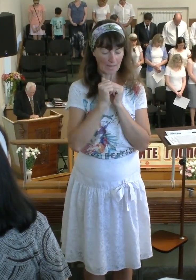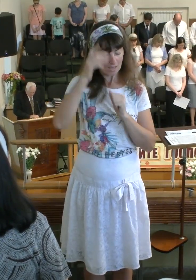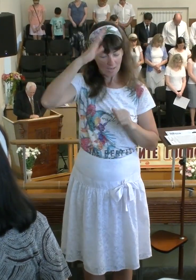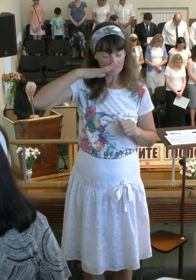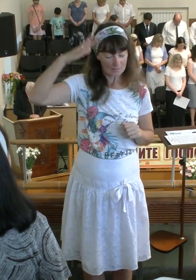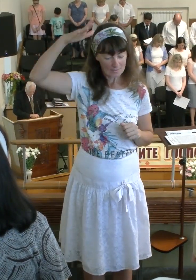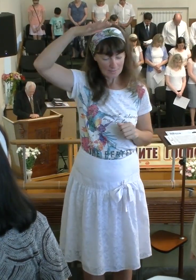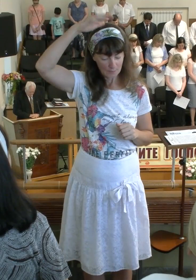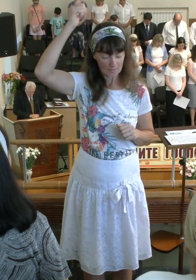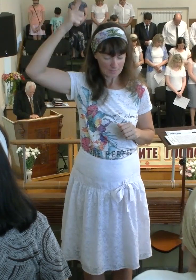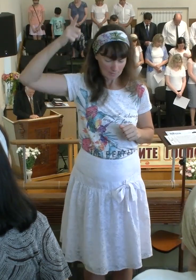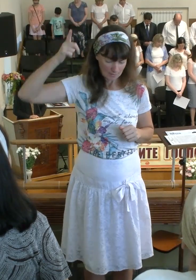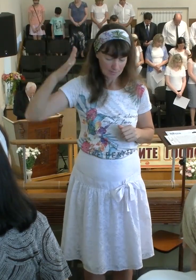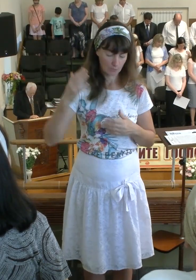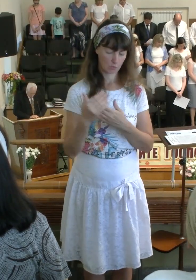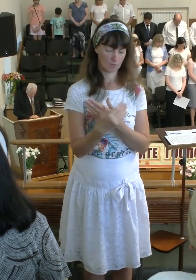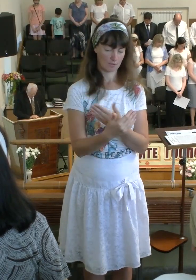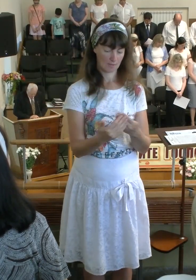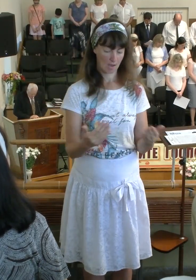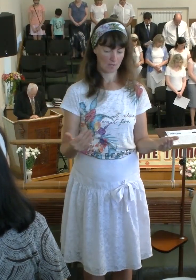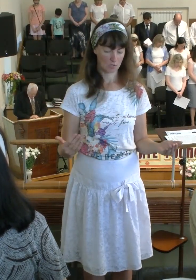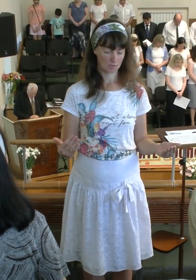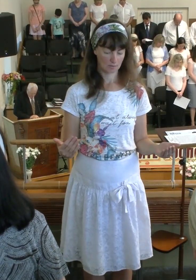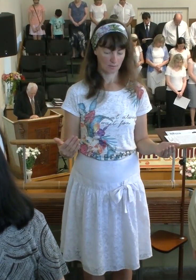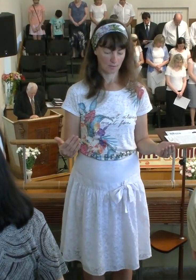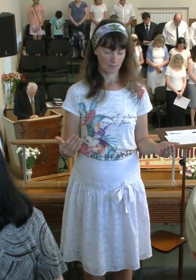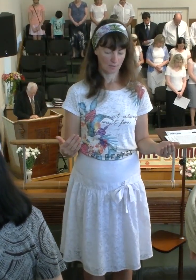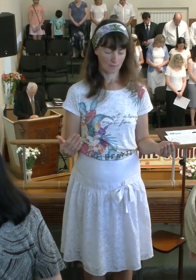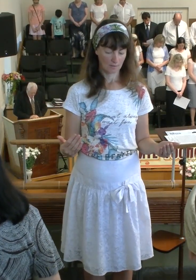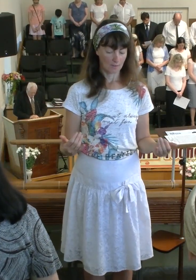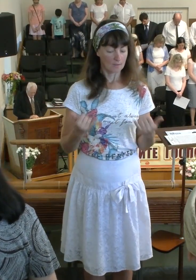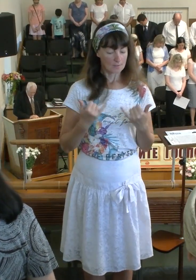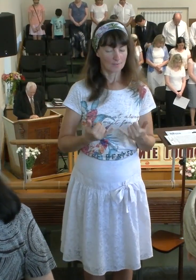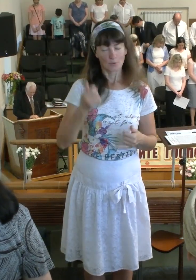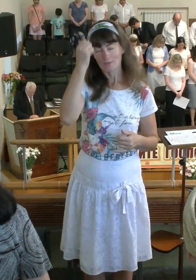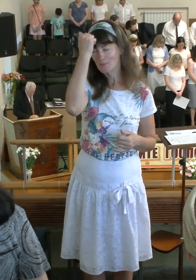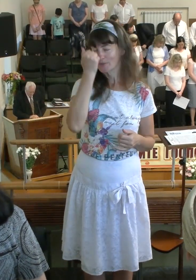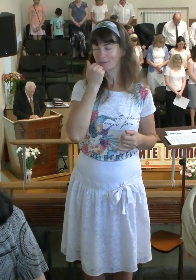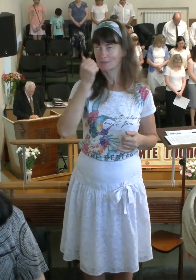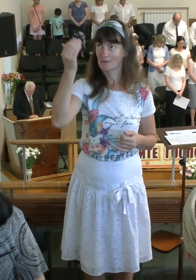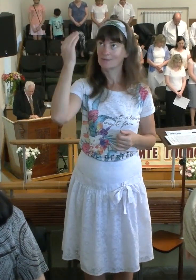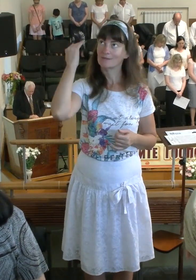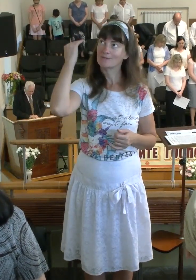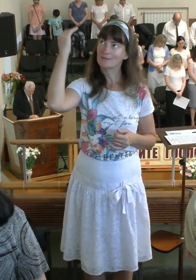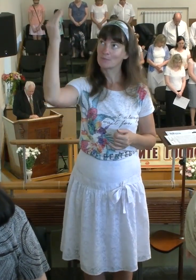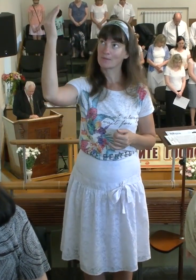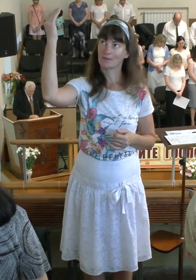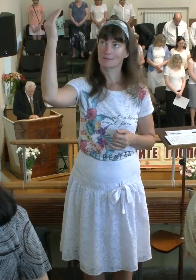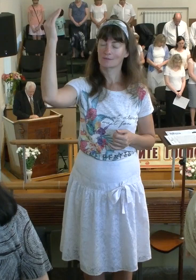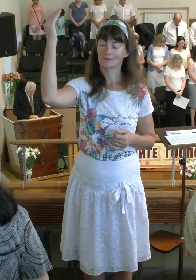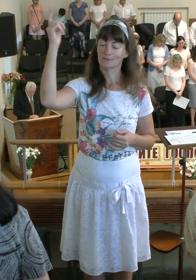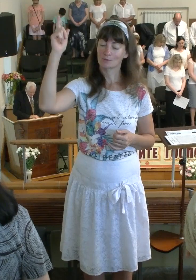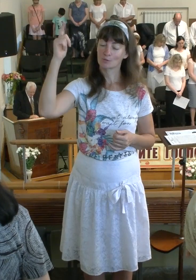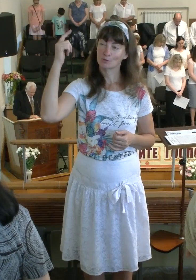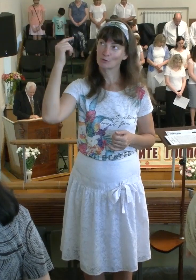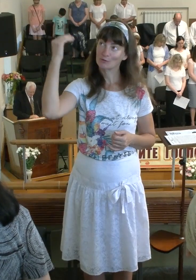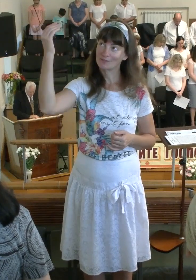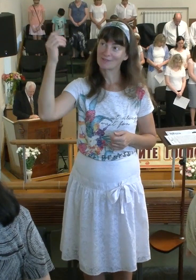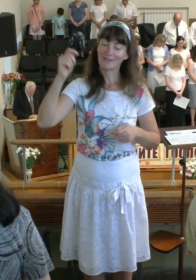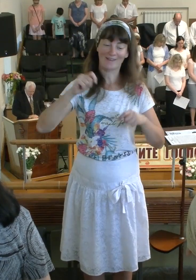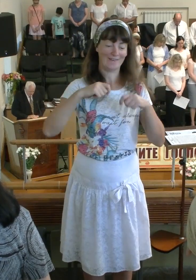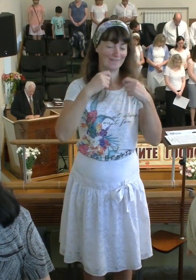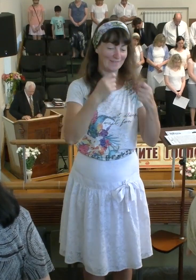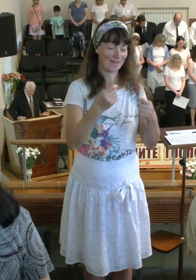Отец Небесный, Господь наш, мы сегодня благодарны Тебе, что Ты дал нам